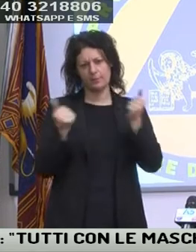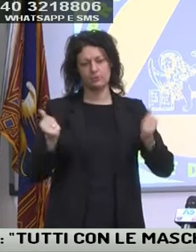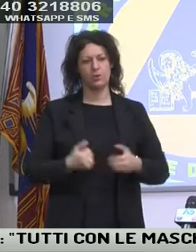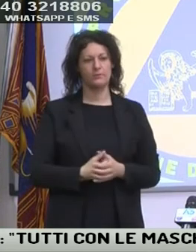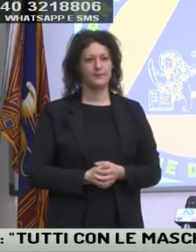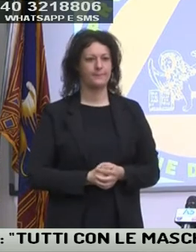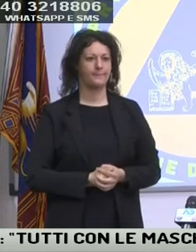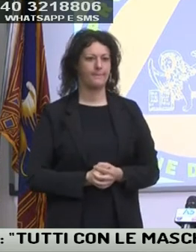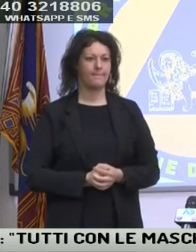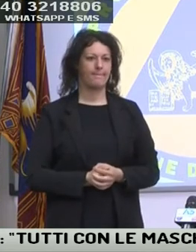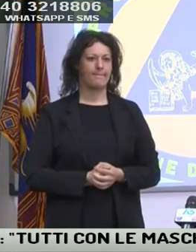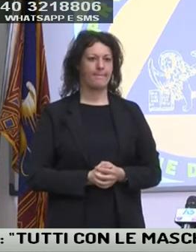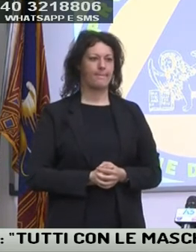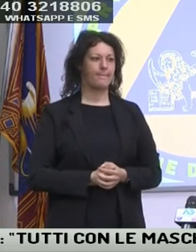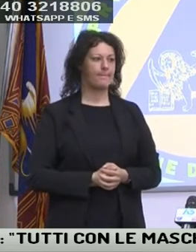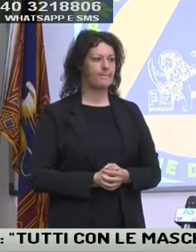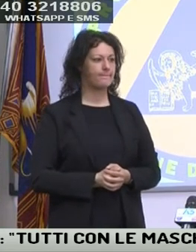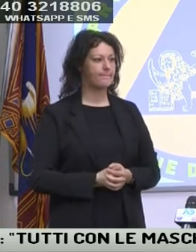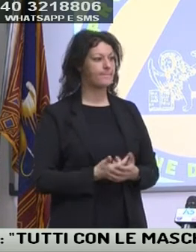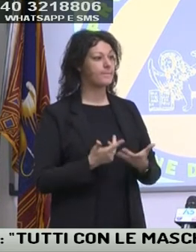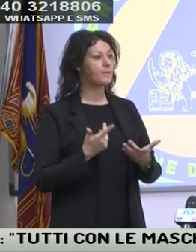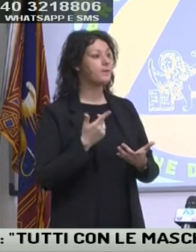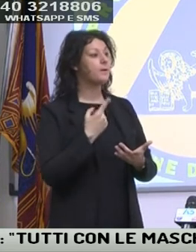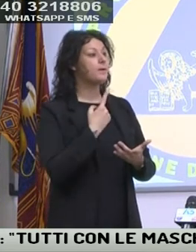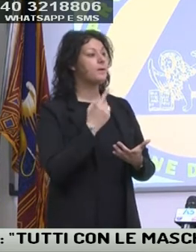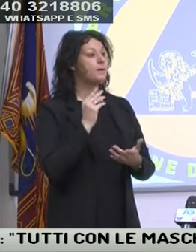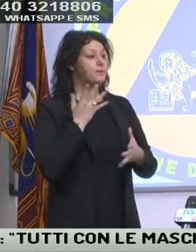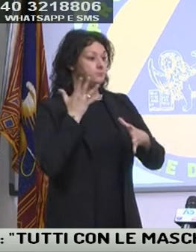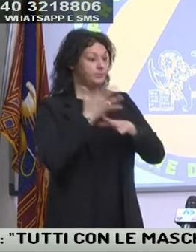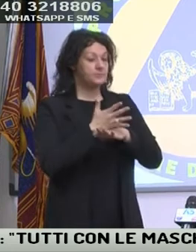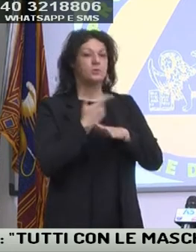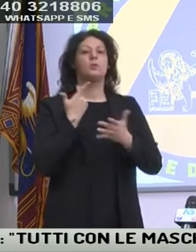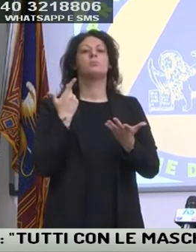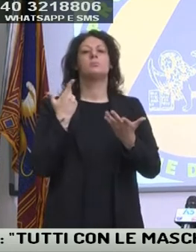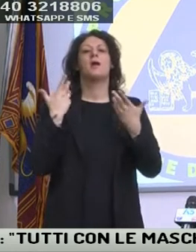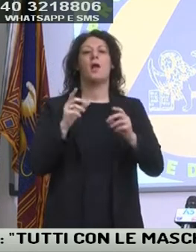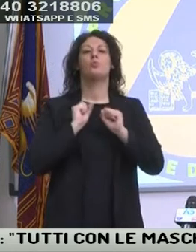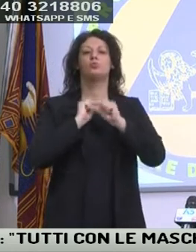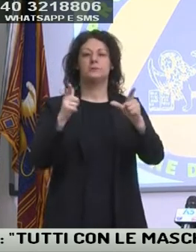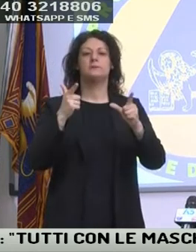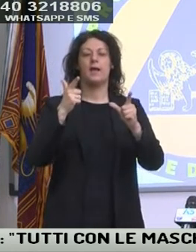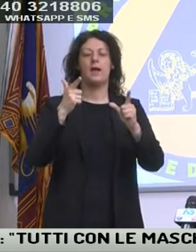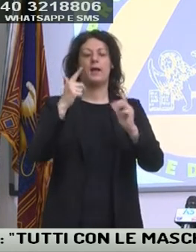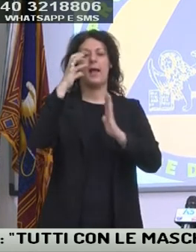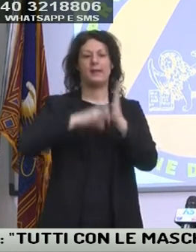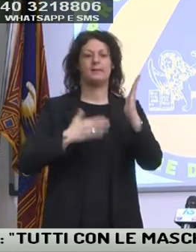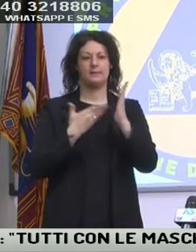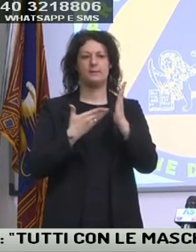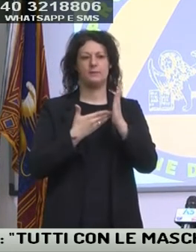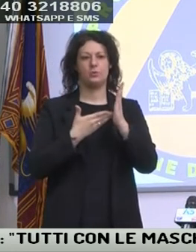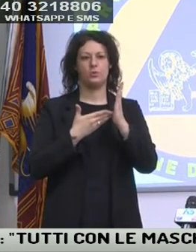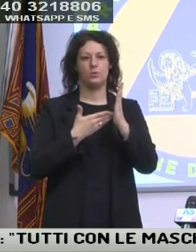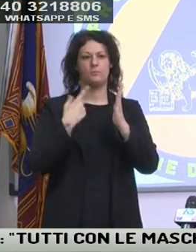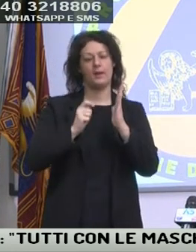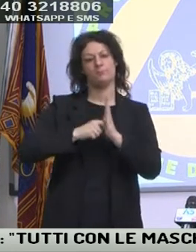Mentre passo la parola al denaro, vi confermo che è uscito in questo momento il Presidente Bonazzini, ho visto. Confermando. Con una lettera?